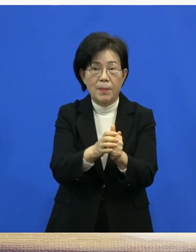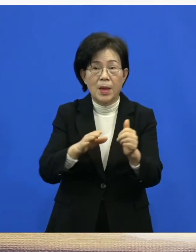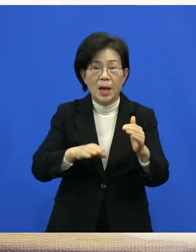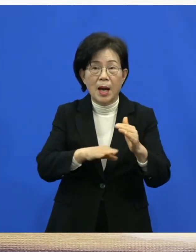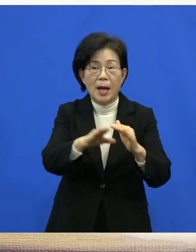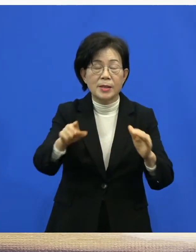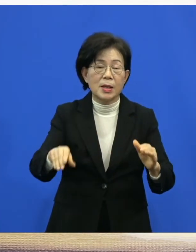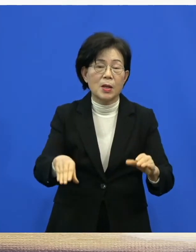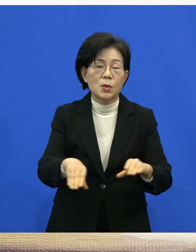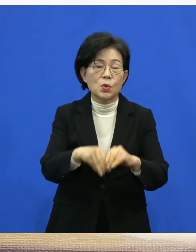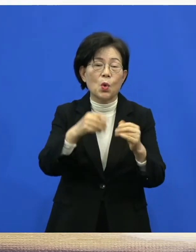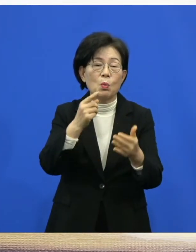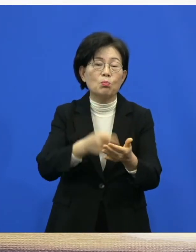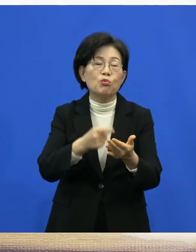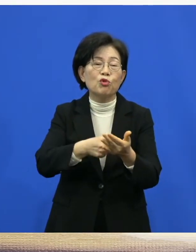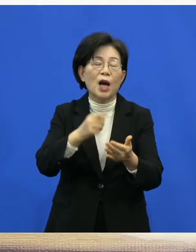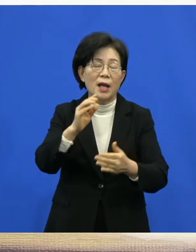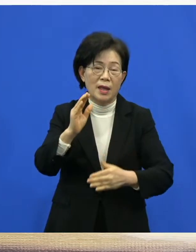가정의 총무가 되었습니다.